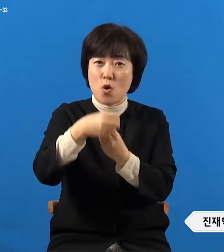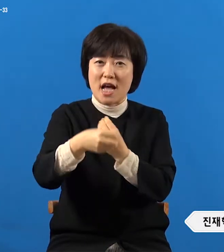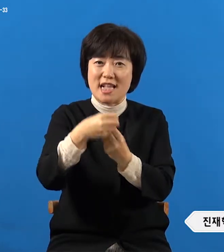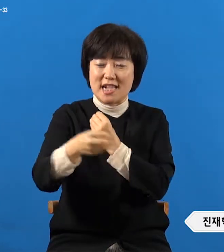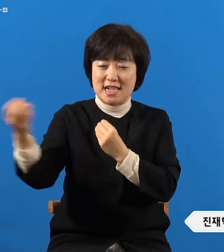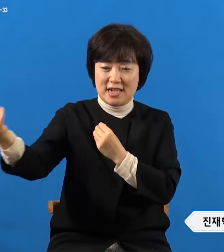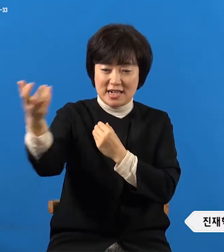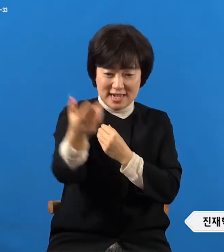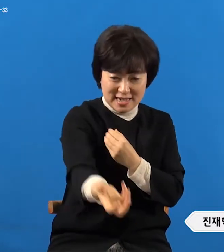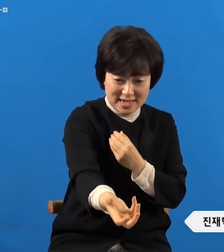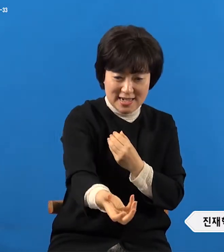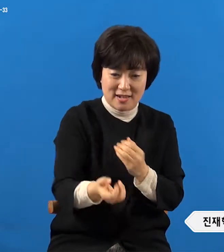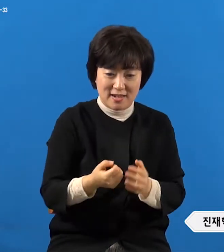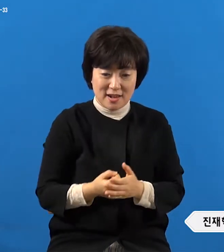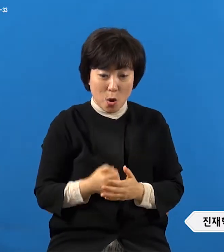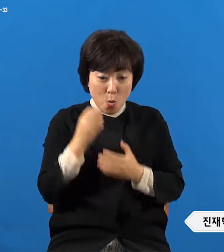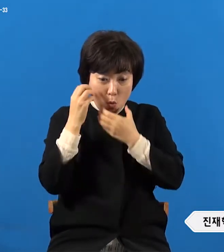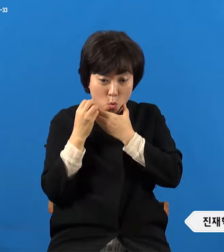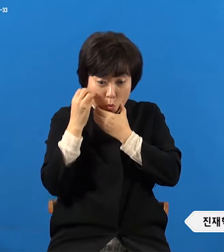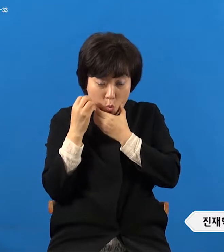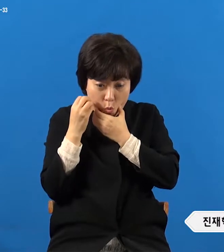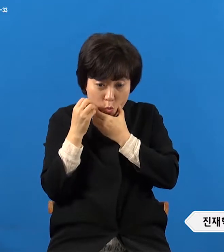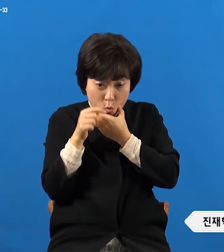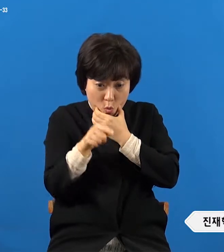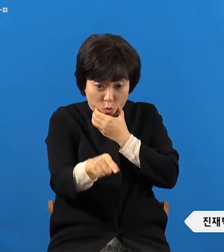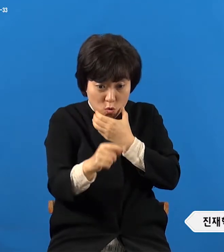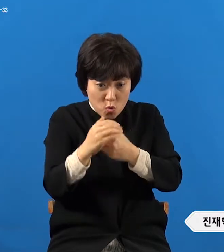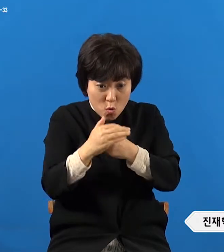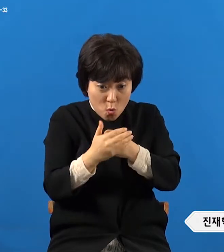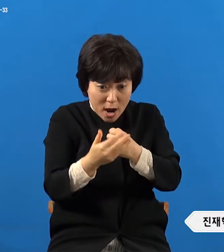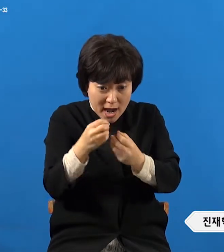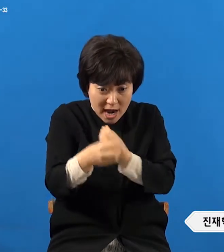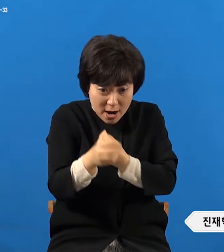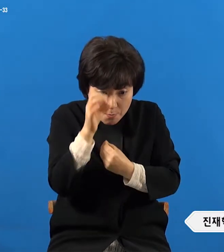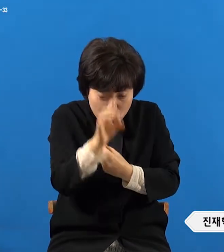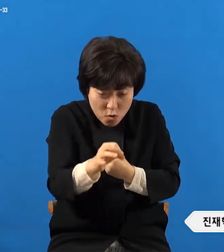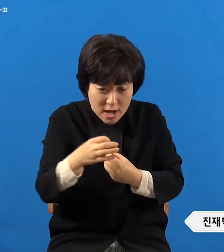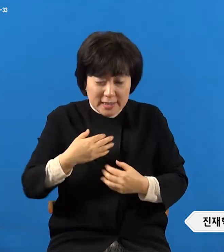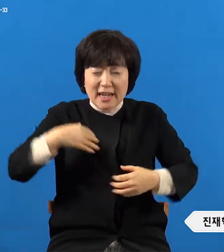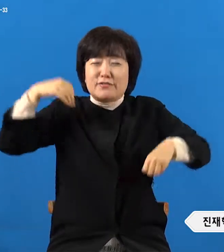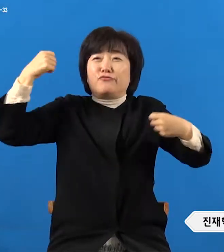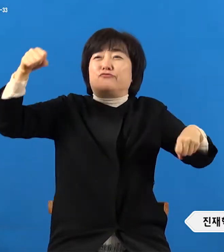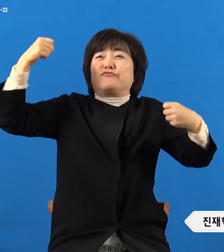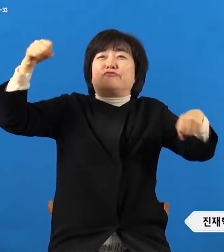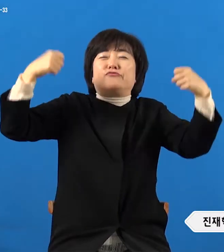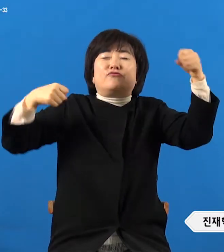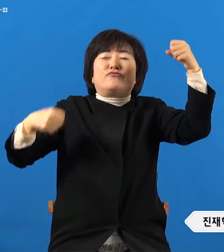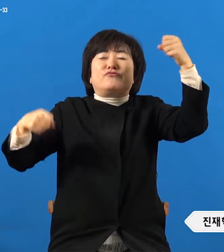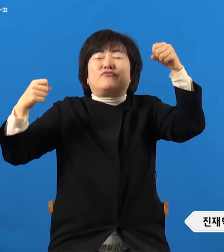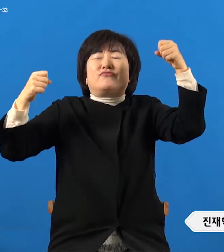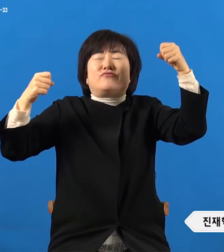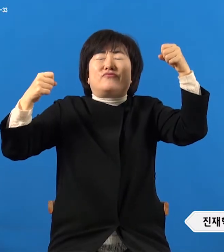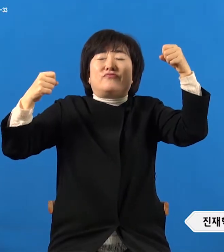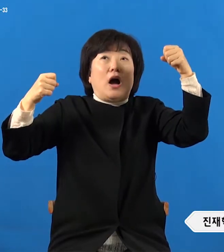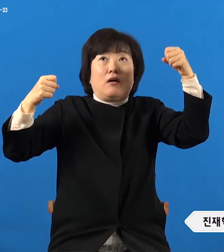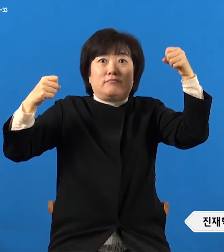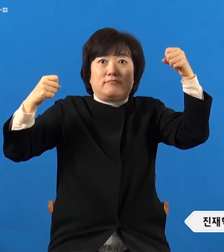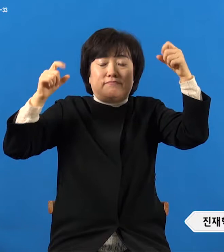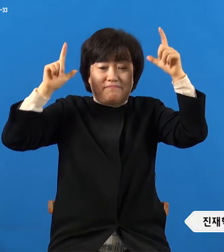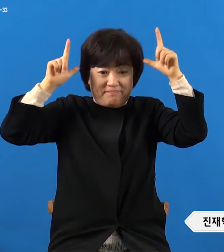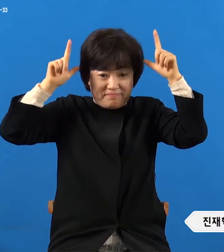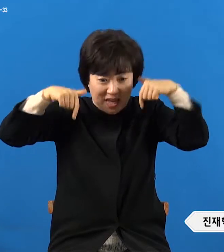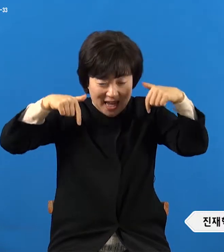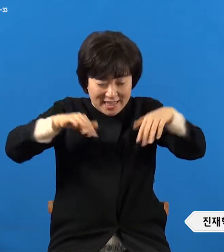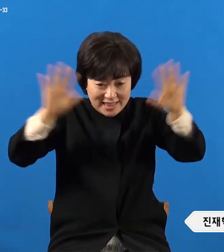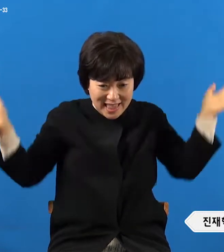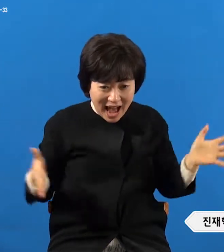놓는다고 합니다. 그렇다면 원숭이는 그 과일을 보는 순간 자기가 춤을 추는 무용수란 사실도 잊어버리고